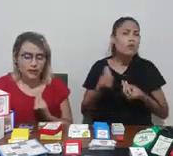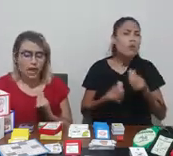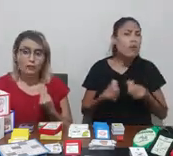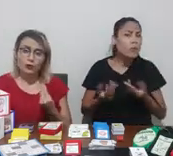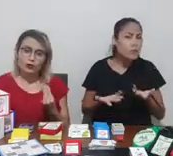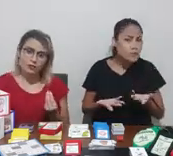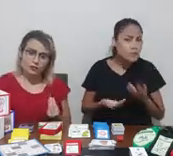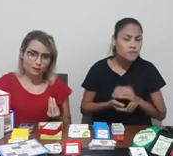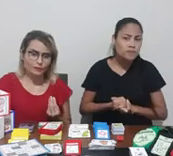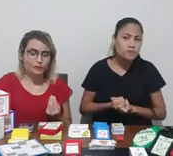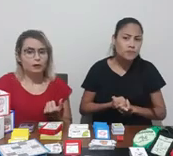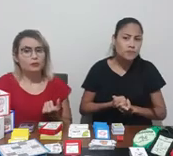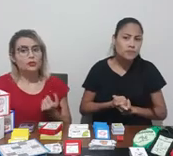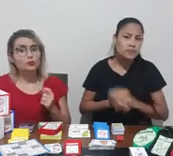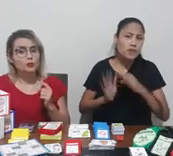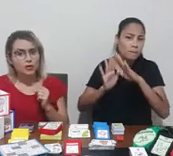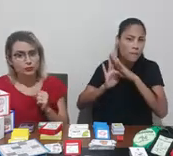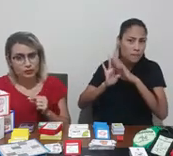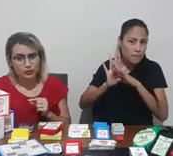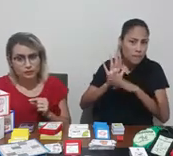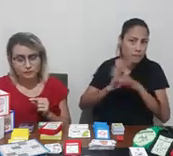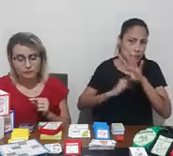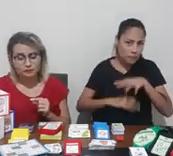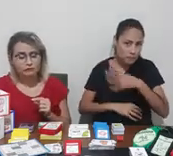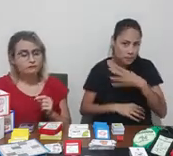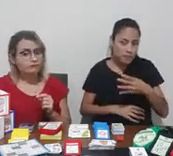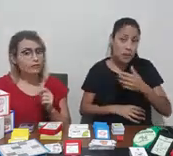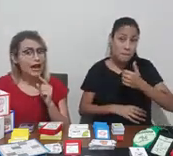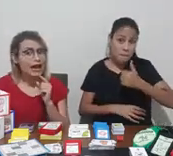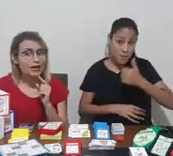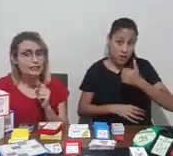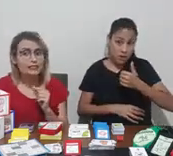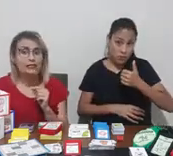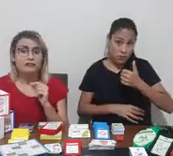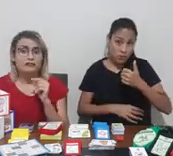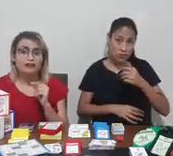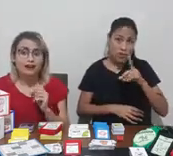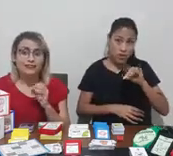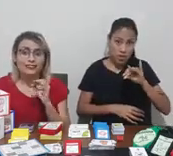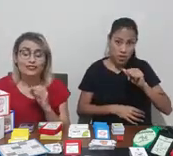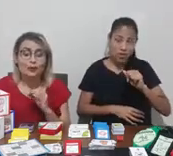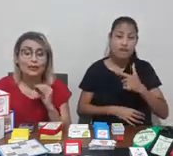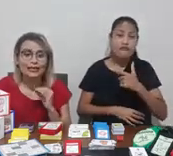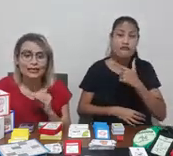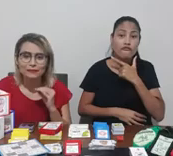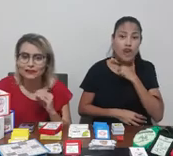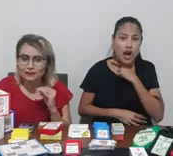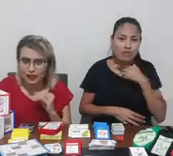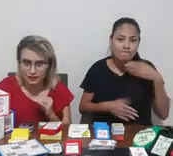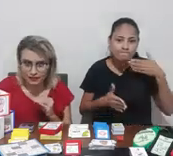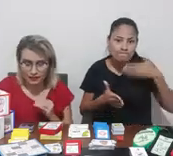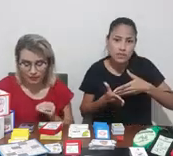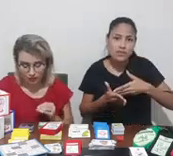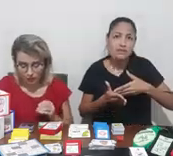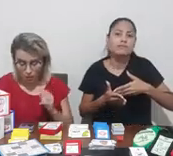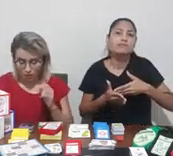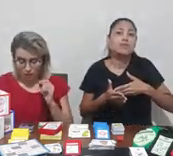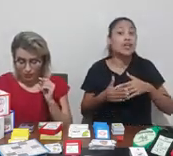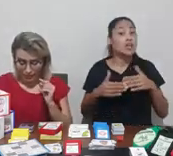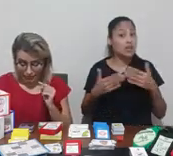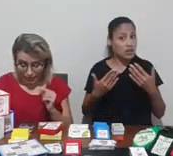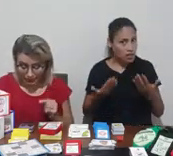ser a programação? Bem, no primeiro dia, as vagas são limitadas.